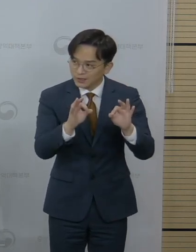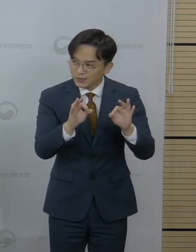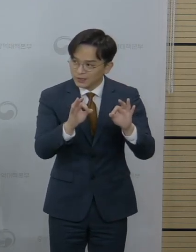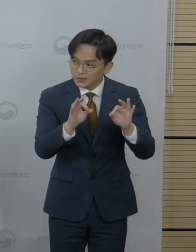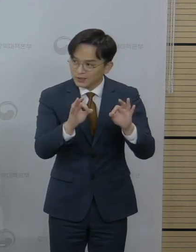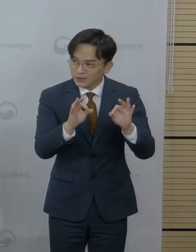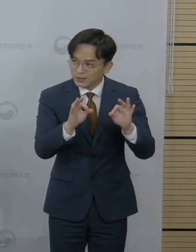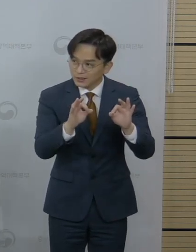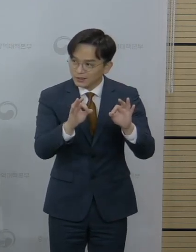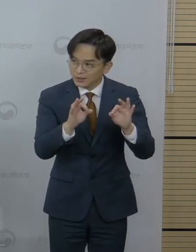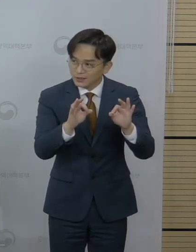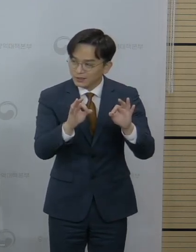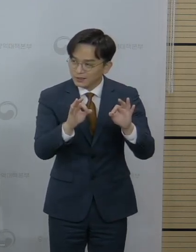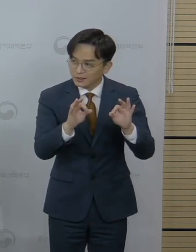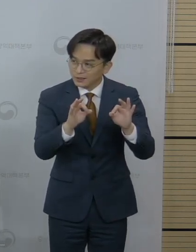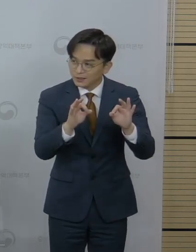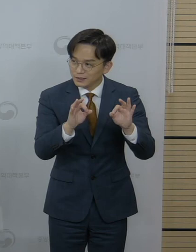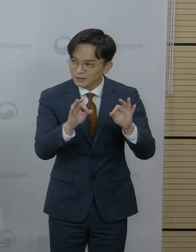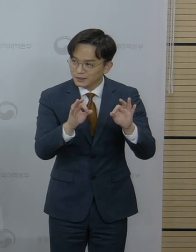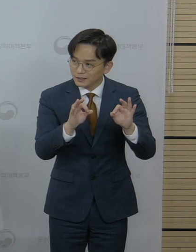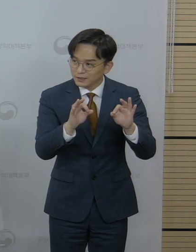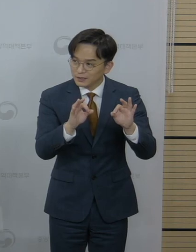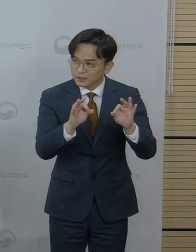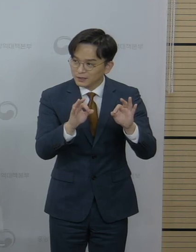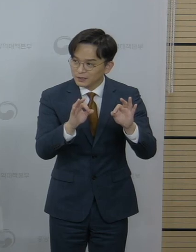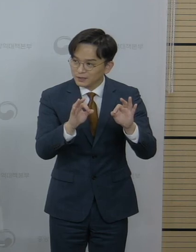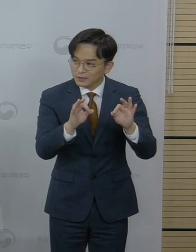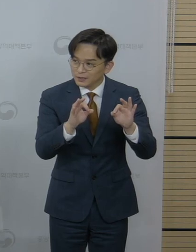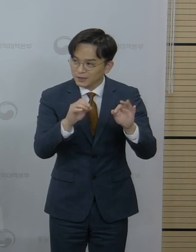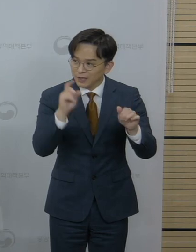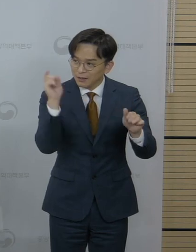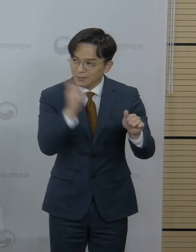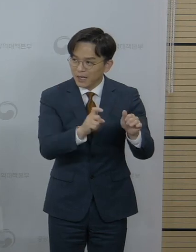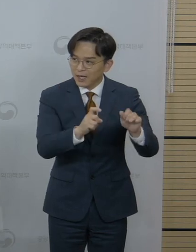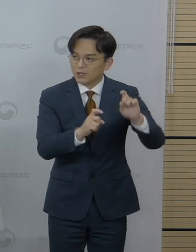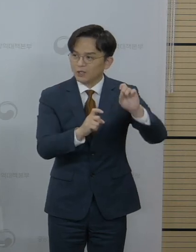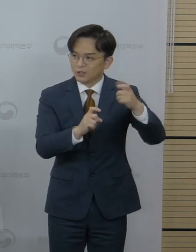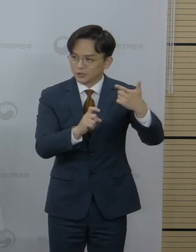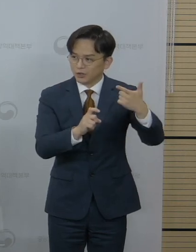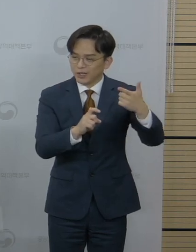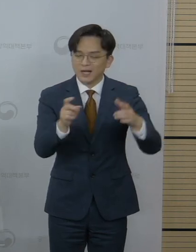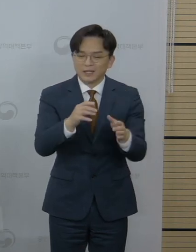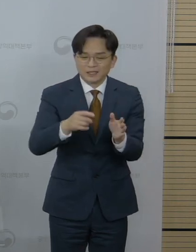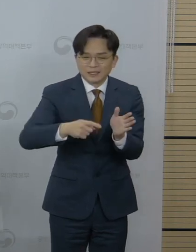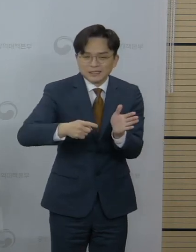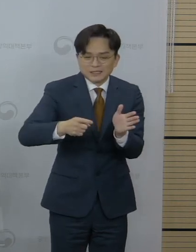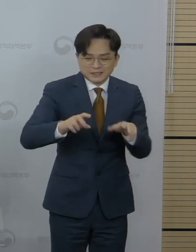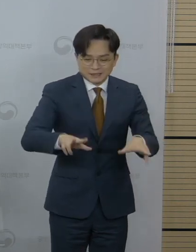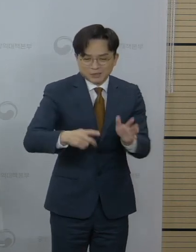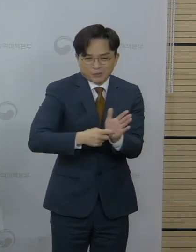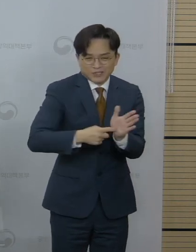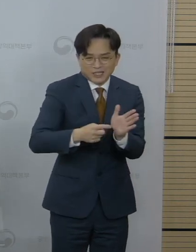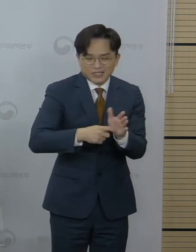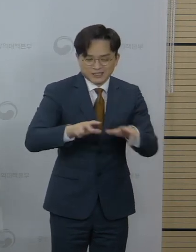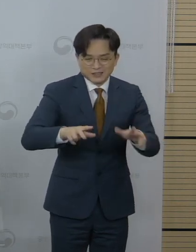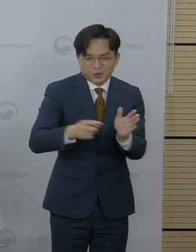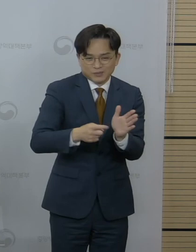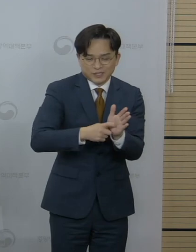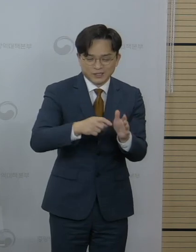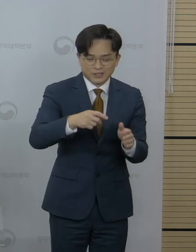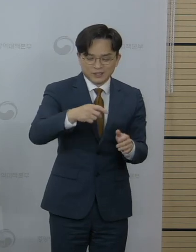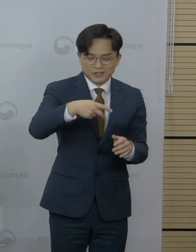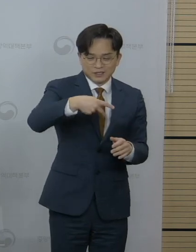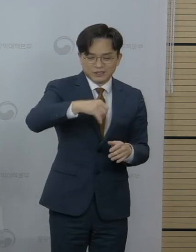7건, 음성 7건, 진행 중 2건으로 나오는데 신속항원검사의 정확성을 절반 수준으로 평가할